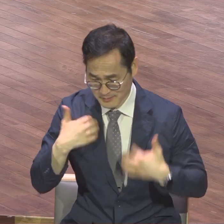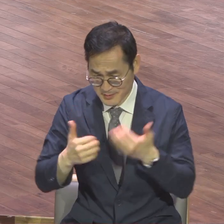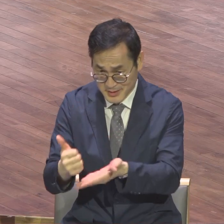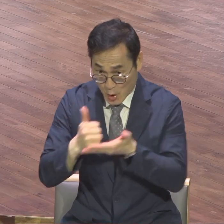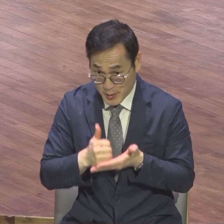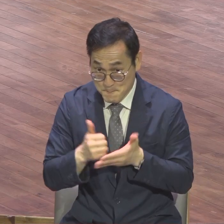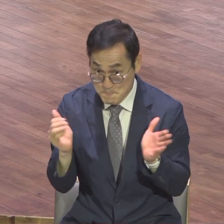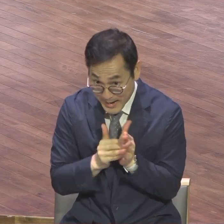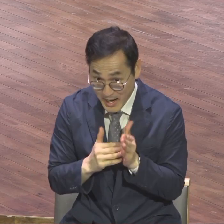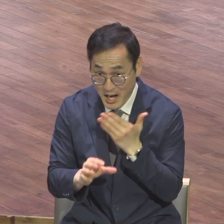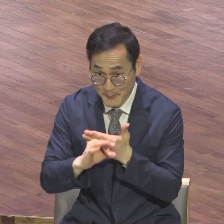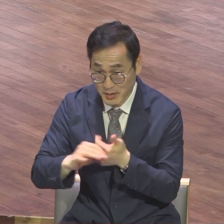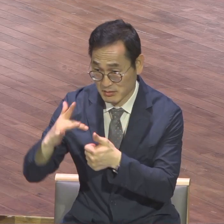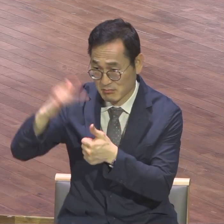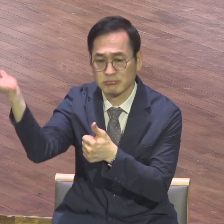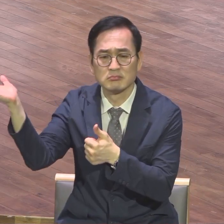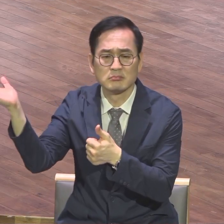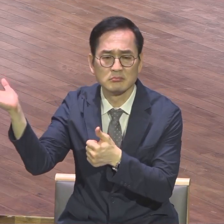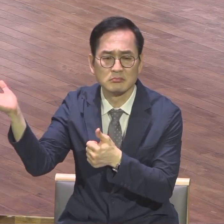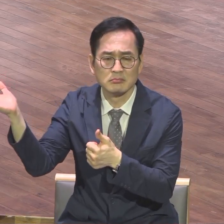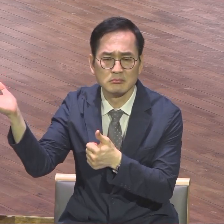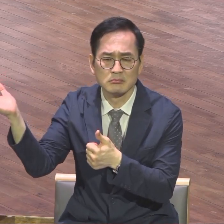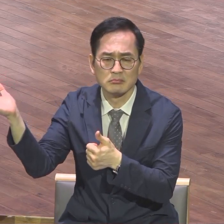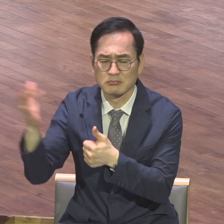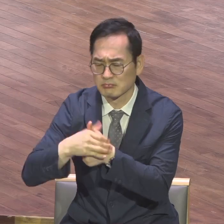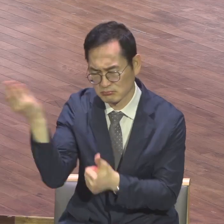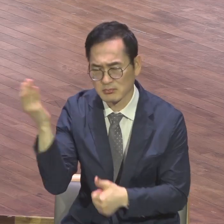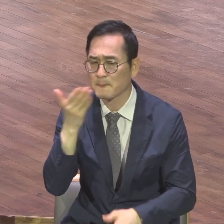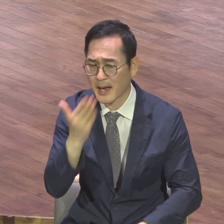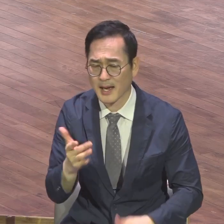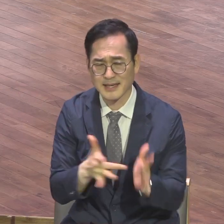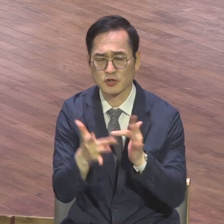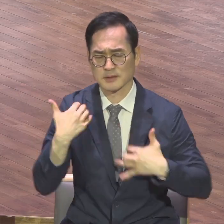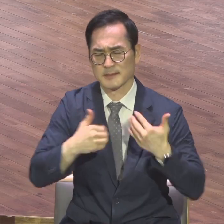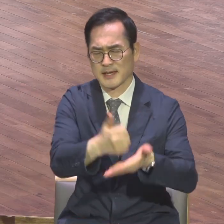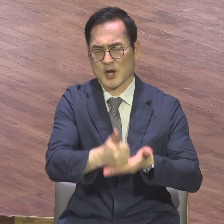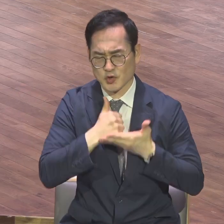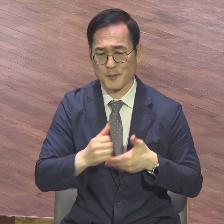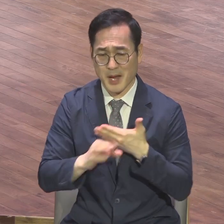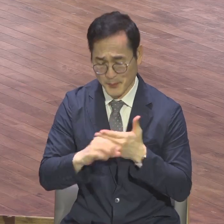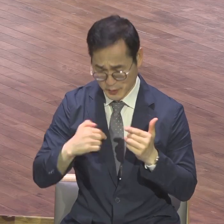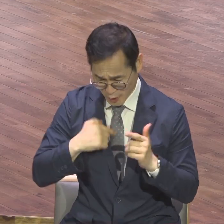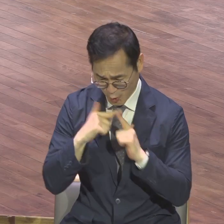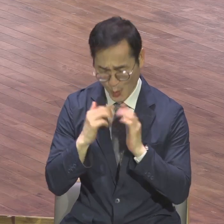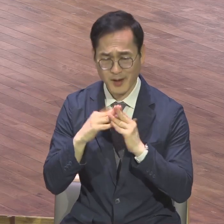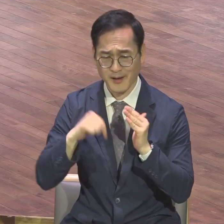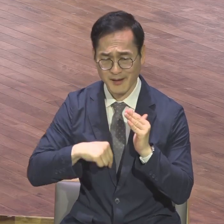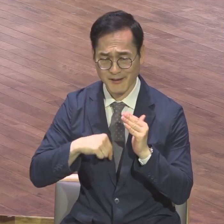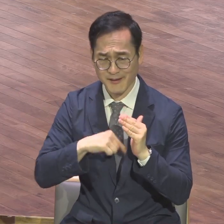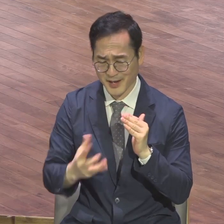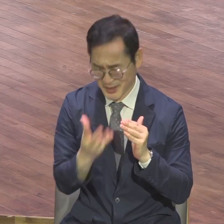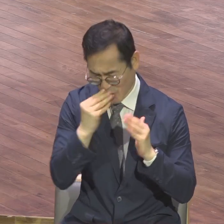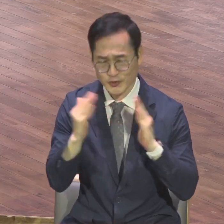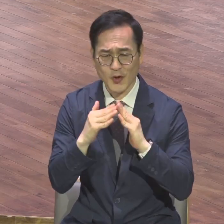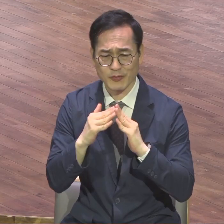사주팔자 운명 저주사 빠져나오게 돼 있어요. 예수 영접하는 순간에 성전이 되어버리는데 어떻게 귀신이